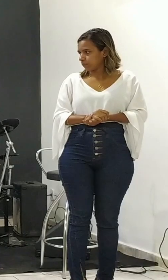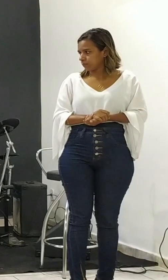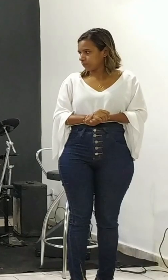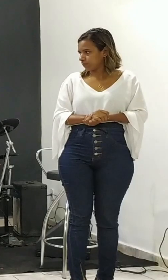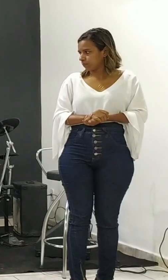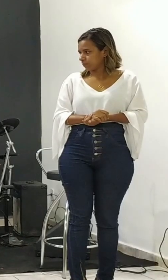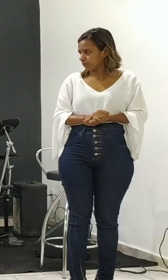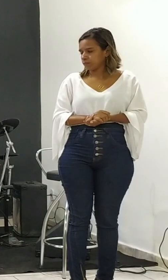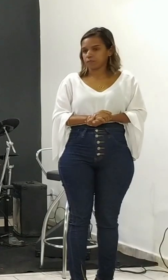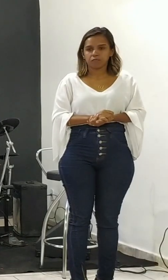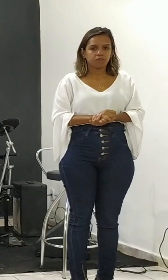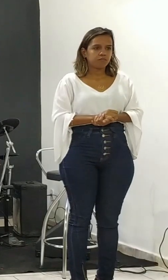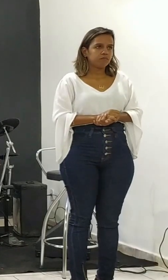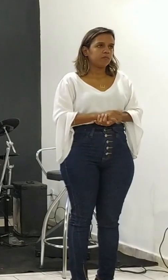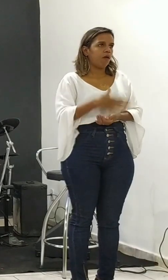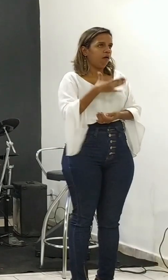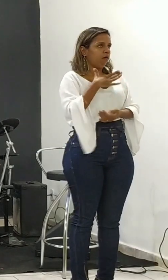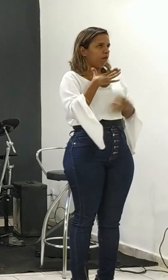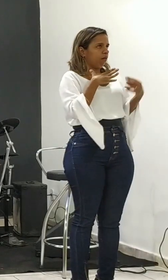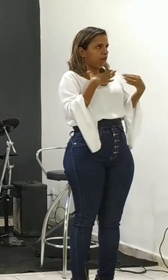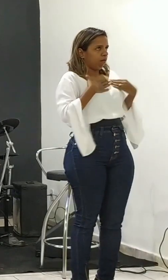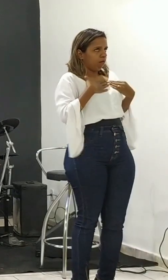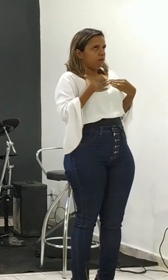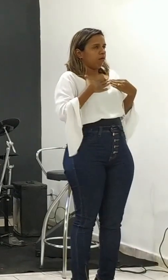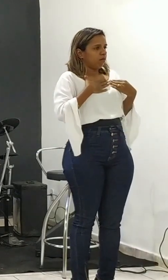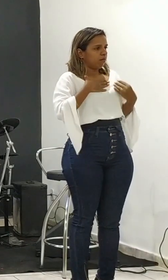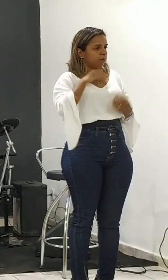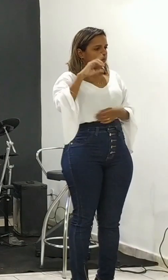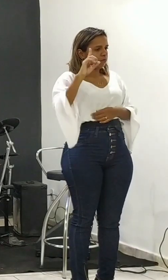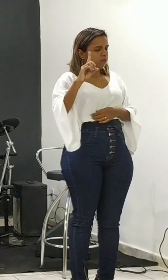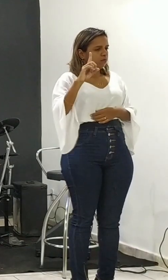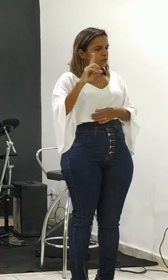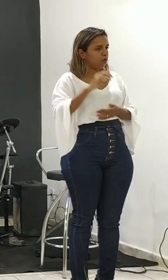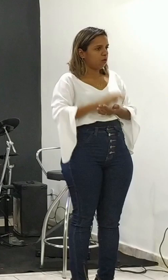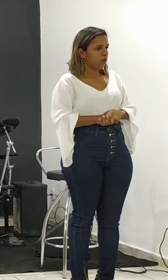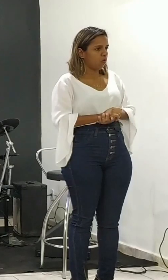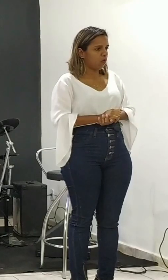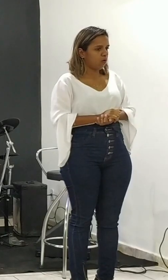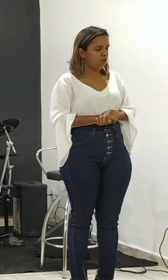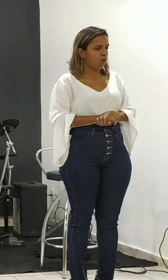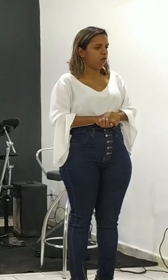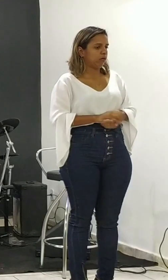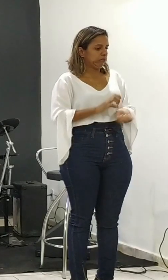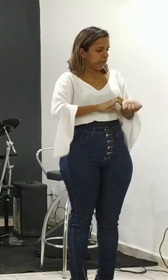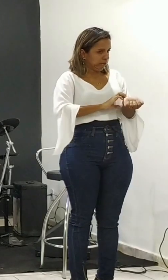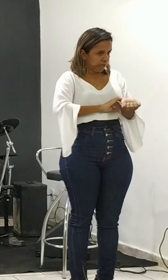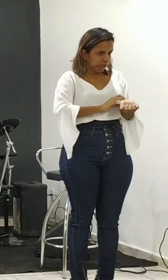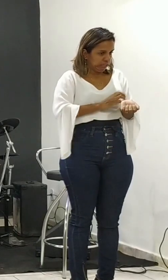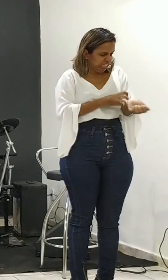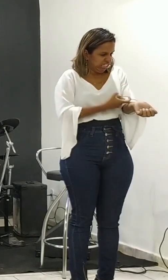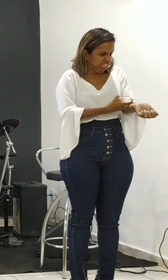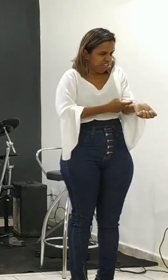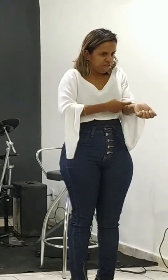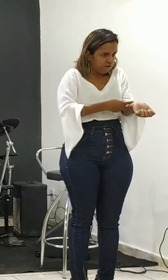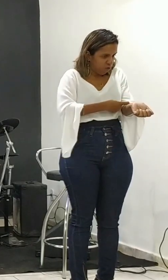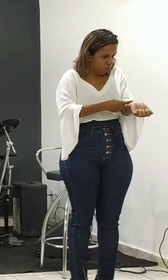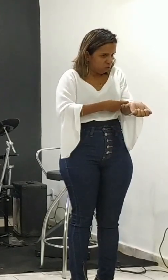Ai, meu Deus. Olha, minha senhora, estresse está muito mais